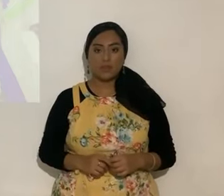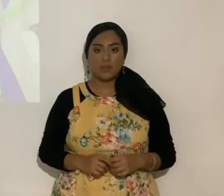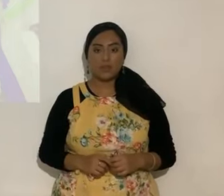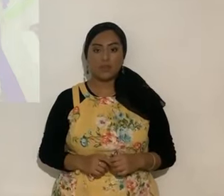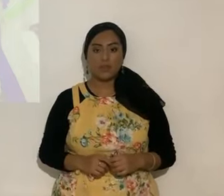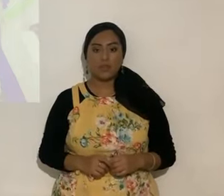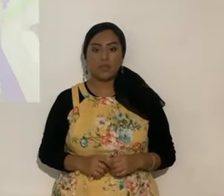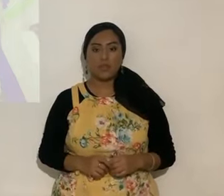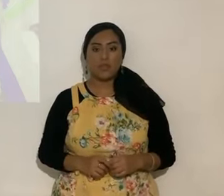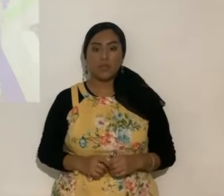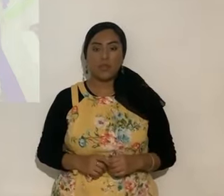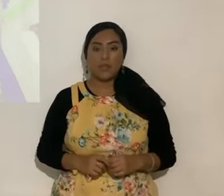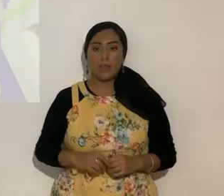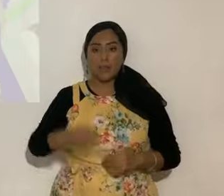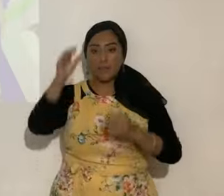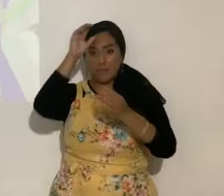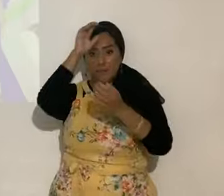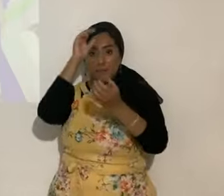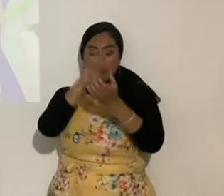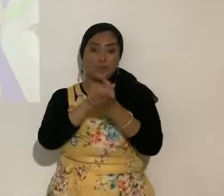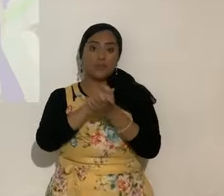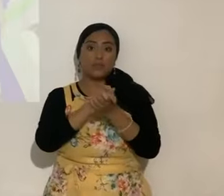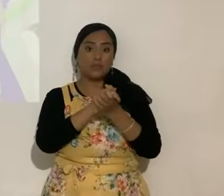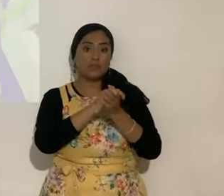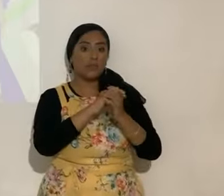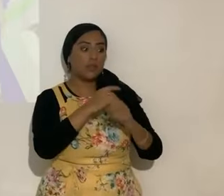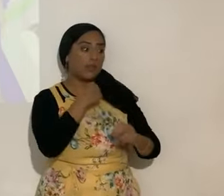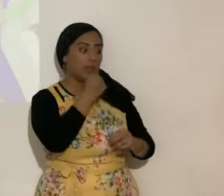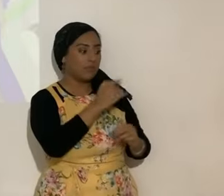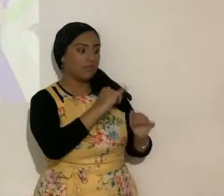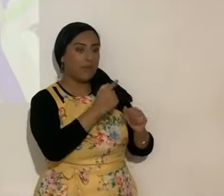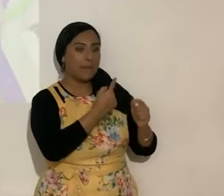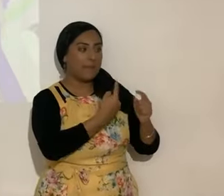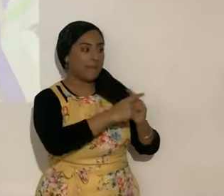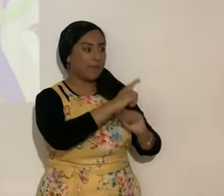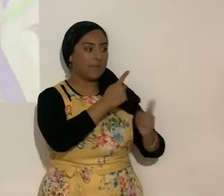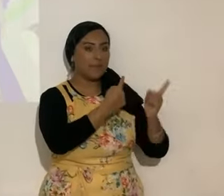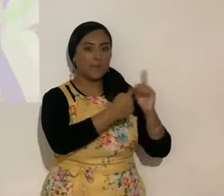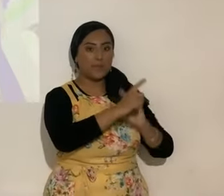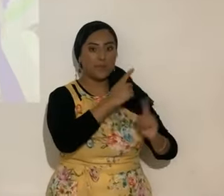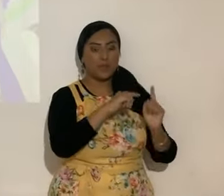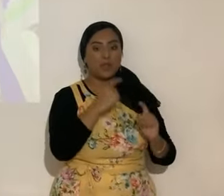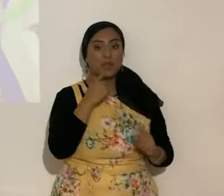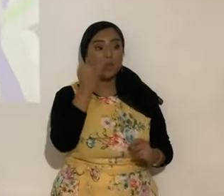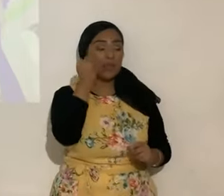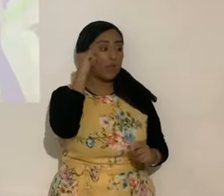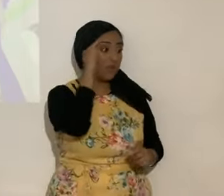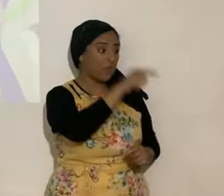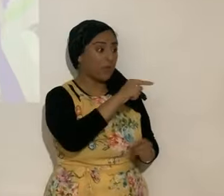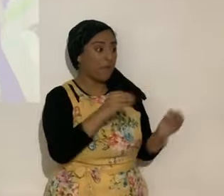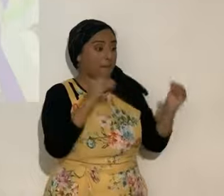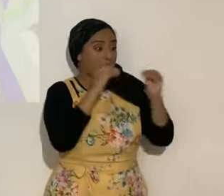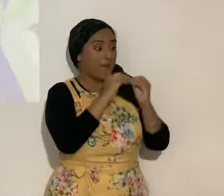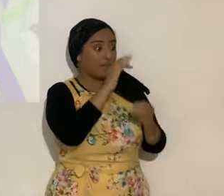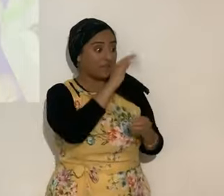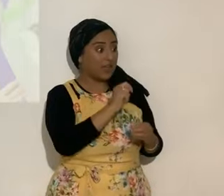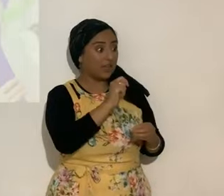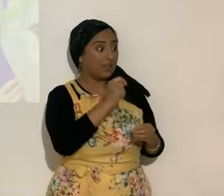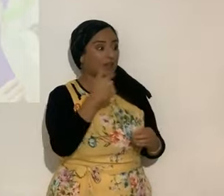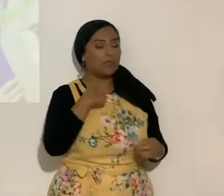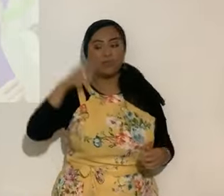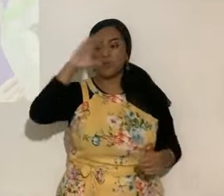chantaje, del marido, ahí estamos hablando de otro tipo de chantaje, que no es tanto me muero, pero es que, si tú subes unos hilos más,